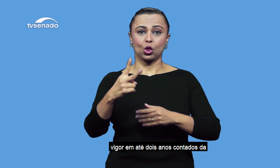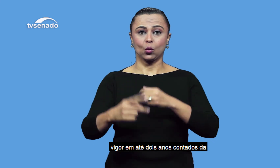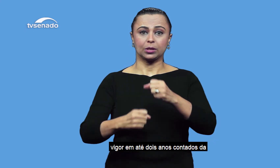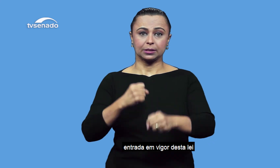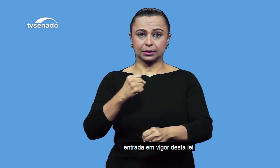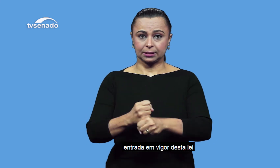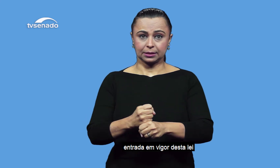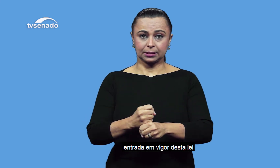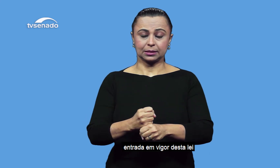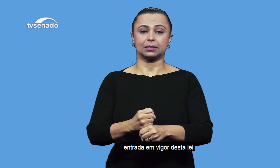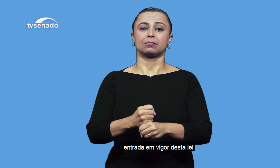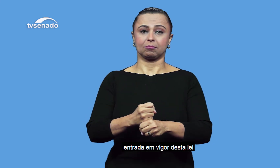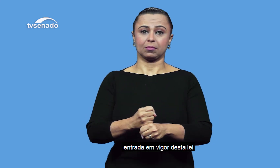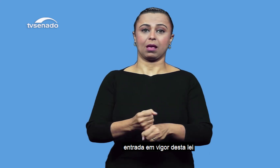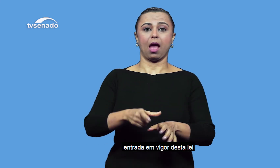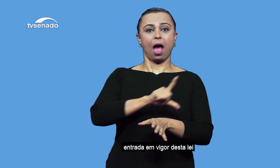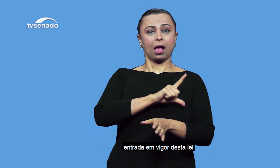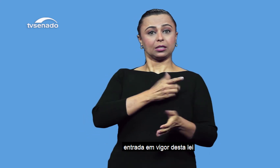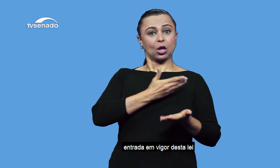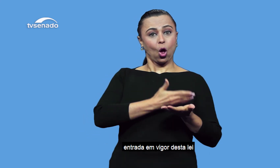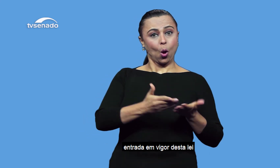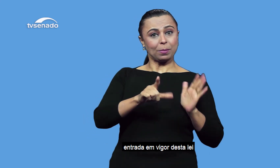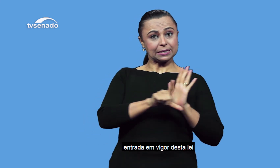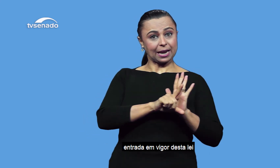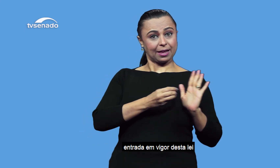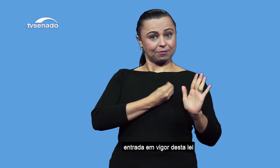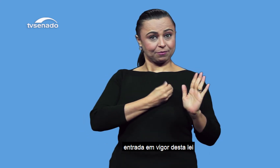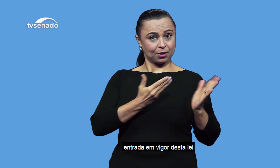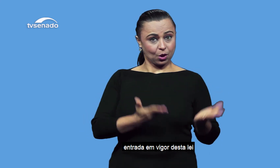da entrada em vigor desta lei